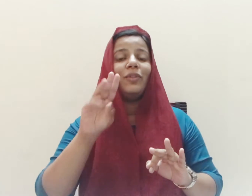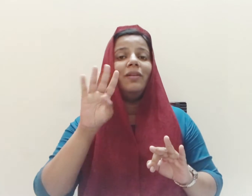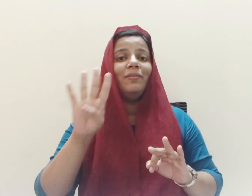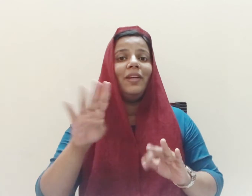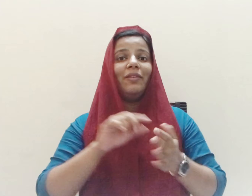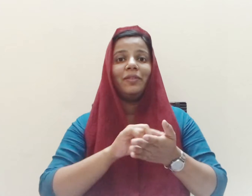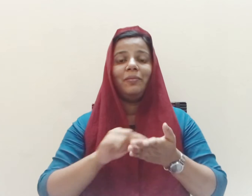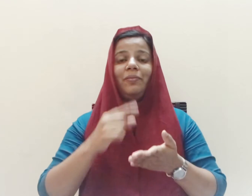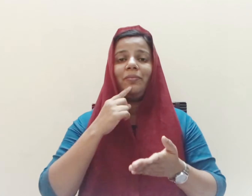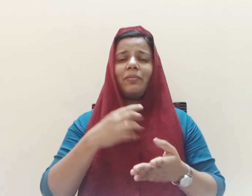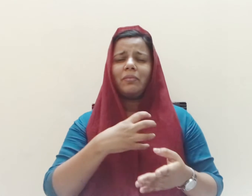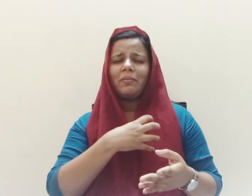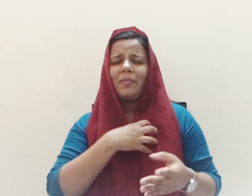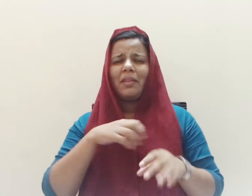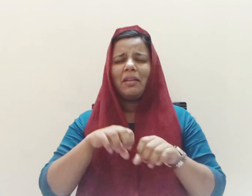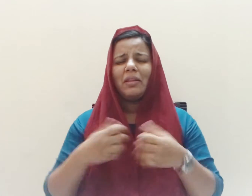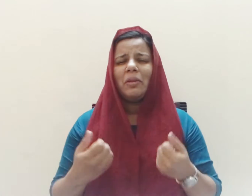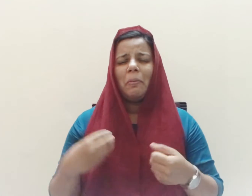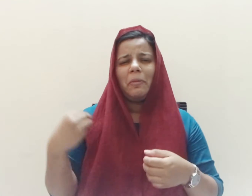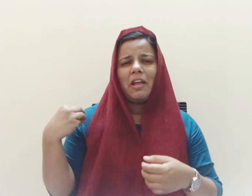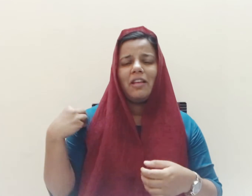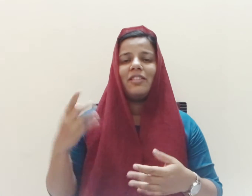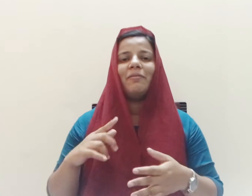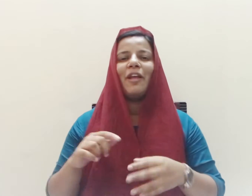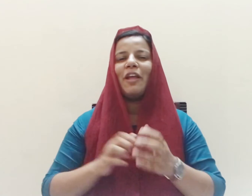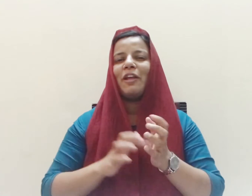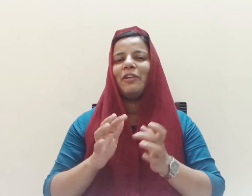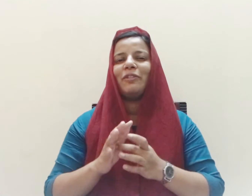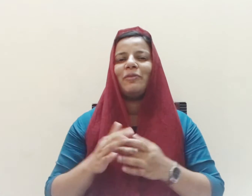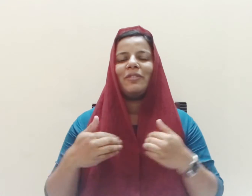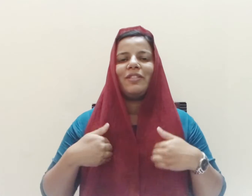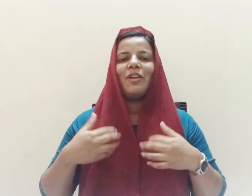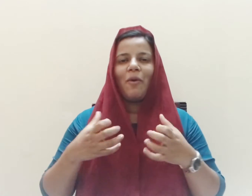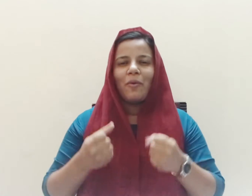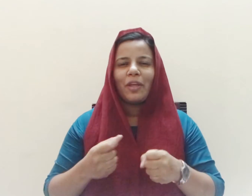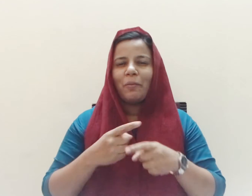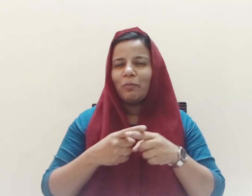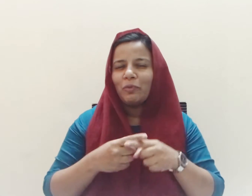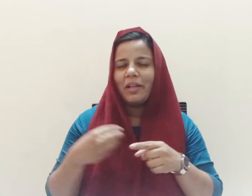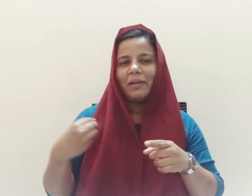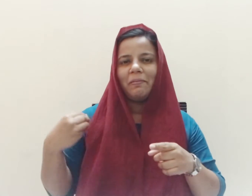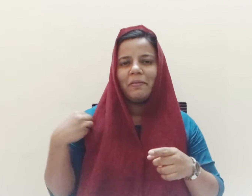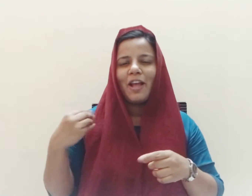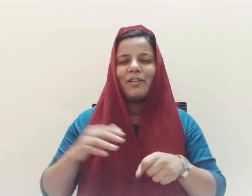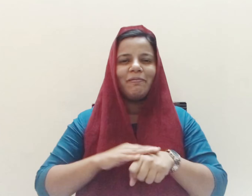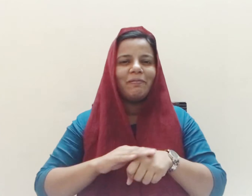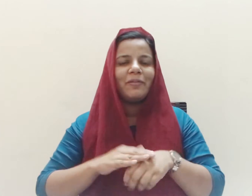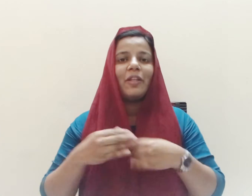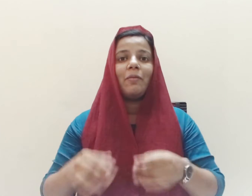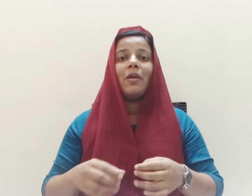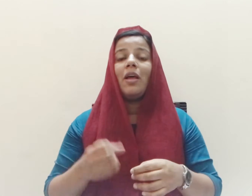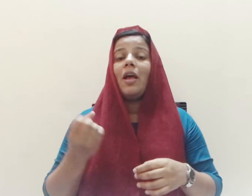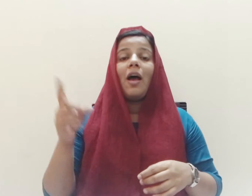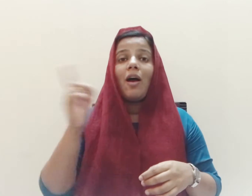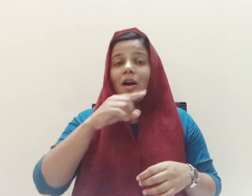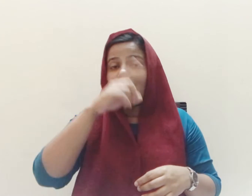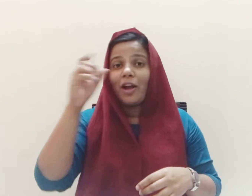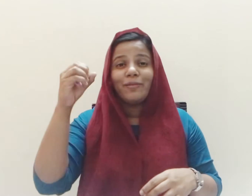വാക്യങ്ങളോട് വായിക്കാം. മനം തകർന്നവരെ അവൻ സൗഖ്യമാക്കുകയും അവരുടെ മുറിവുകളെയൊക്കെയും കെട്ടുകയും ചെയ്യുന്നു. അവൻ നക്ഷത്രങ്ങളുടെ എണ്ണം നോക്കുന്നു,